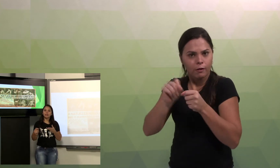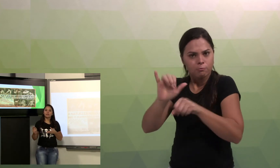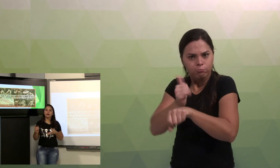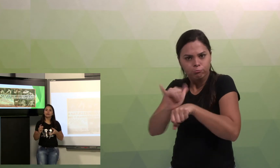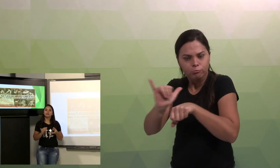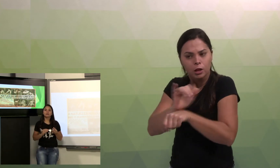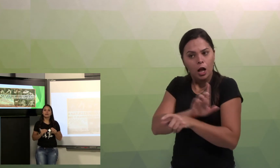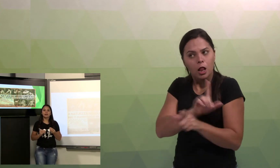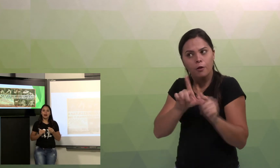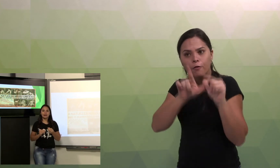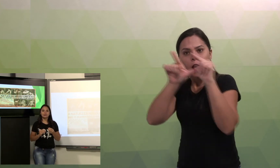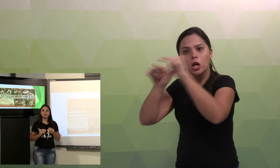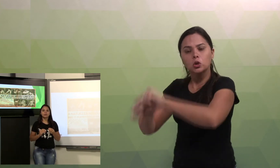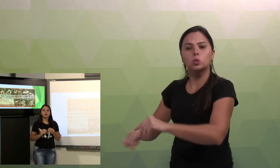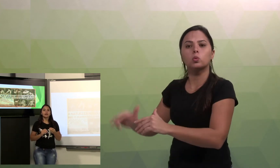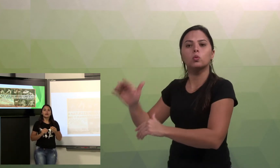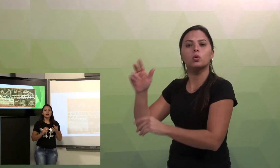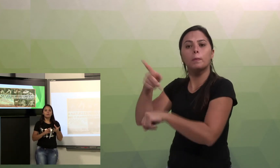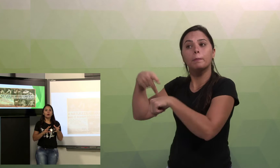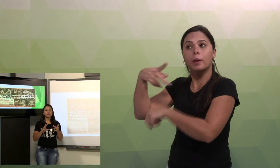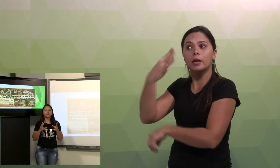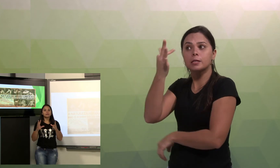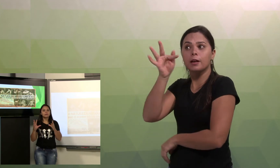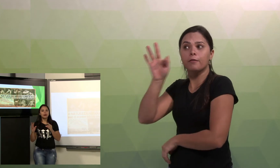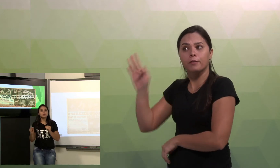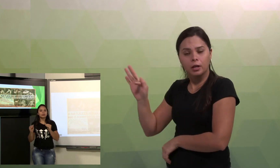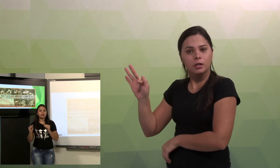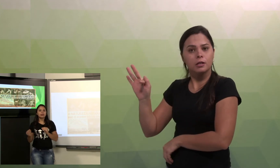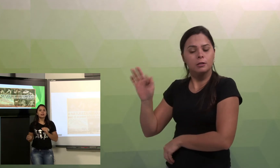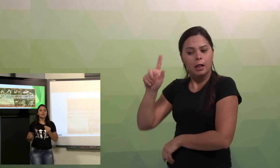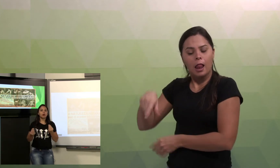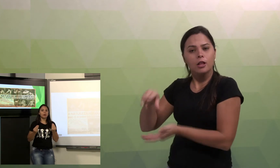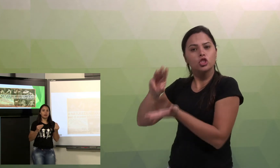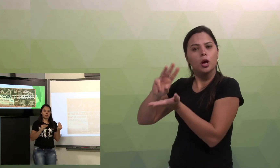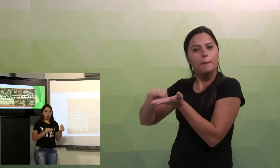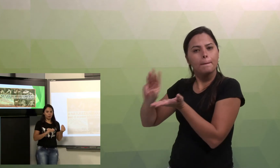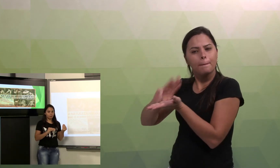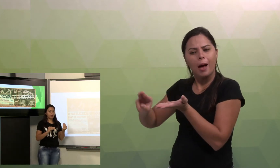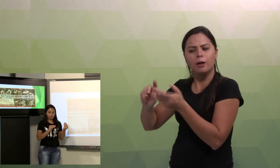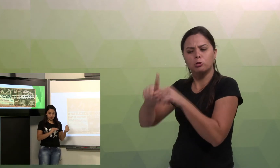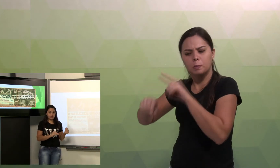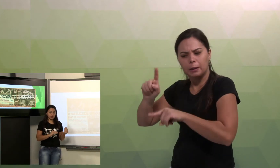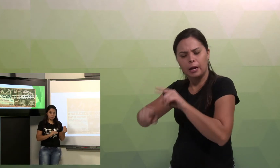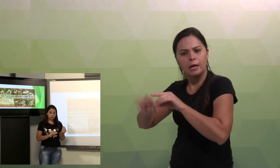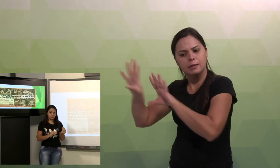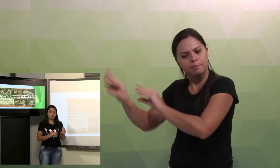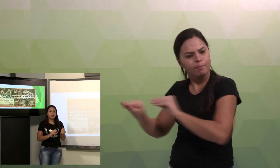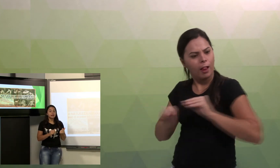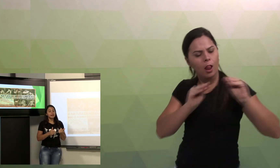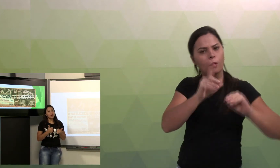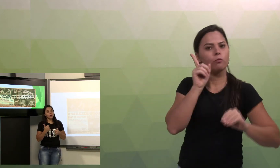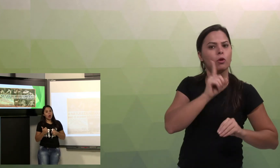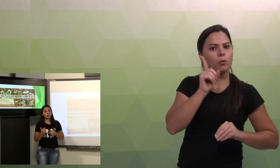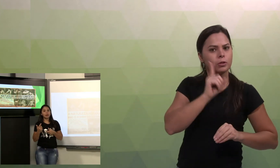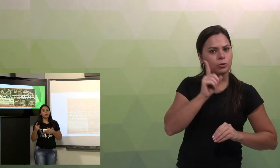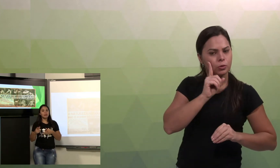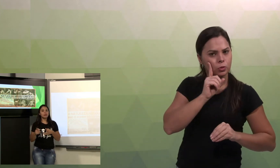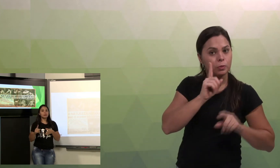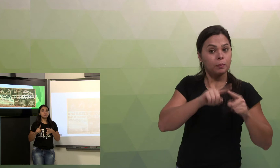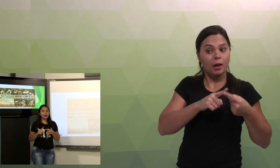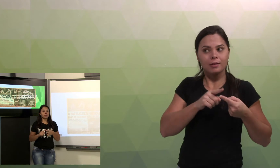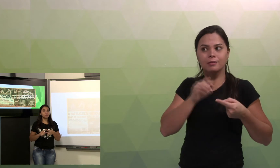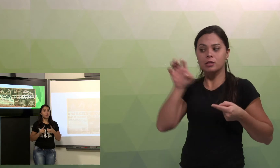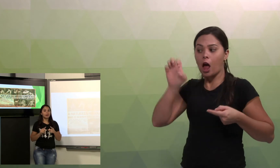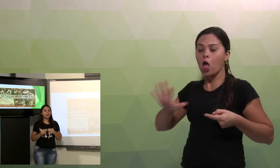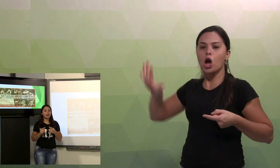eles compartilhavam métodos e materiais. E ele pegou todos esses métodos e materiais e levou para a Europa, para os Estados Unidos. Na Europa também